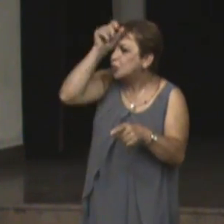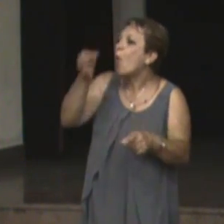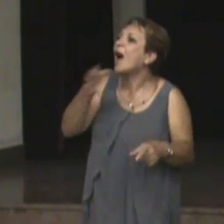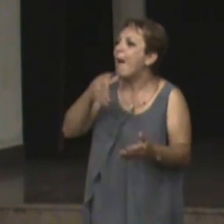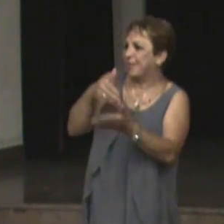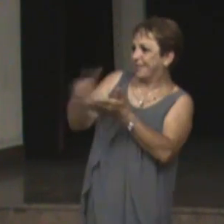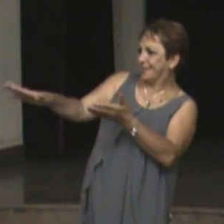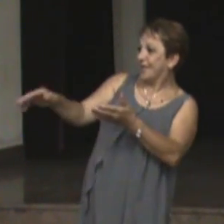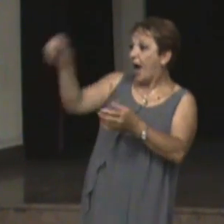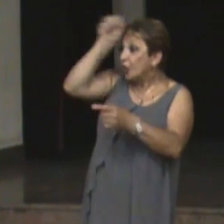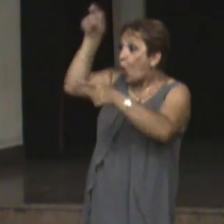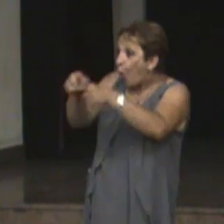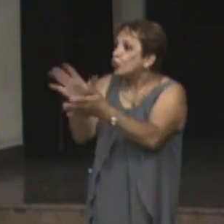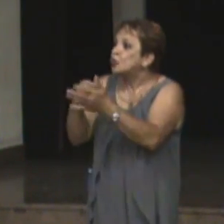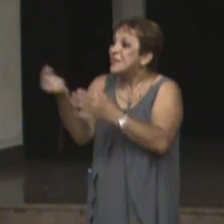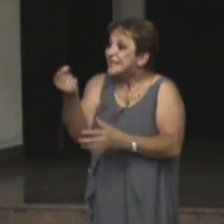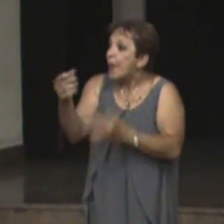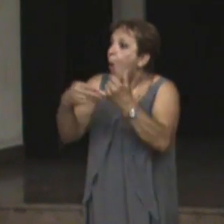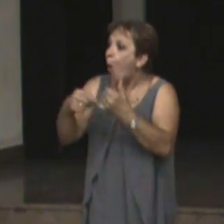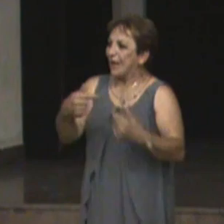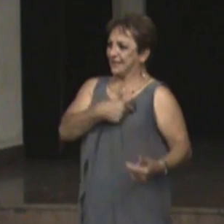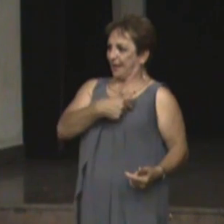Աստծո խոսքը մեզ համար մեր կյանքում։